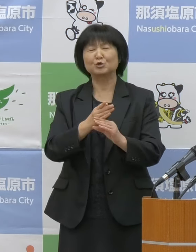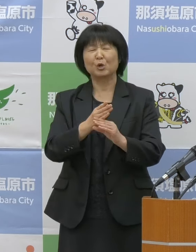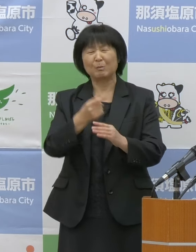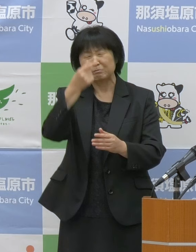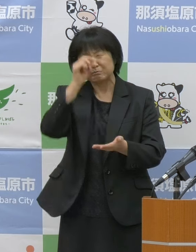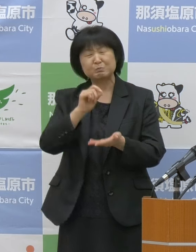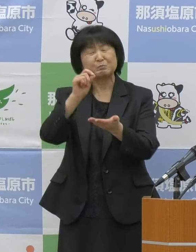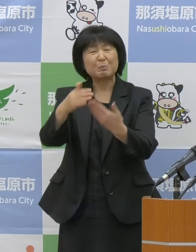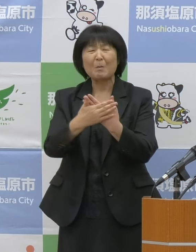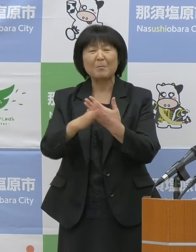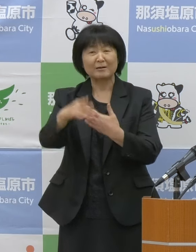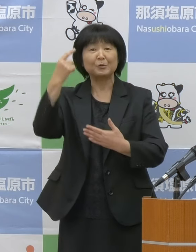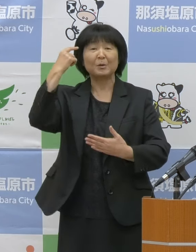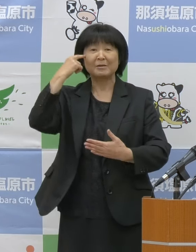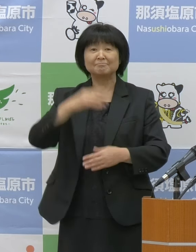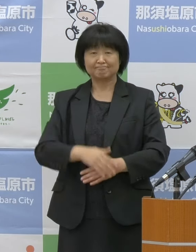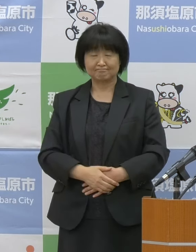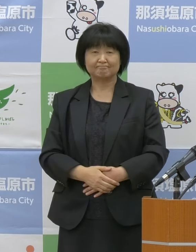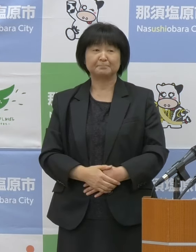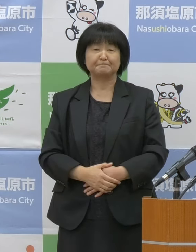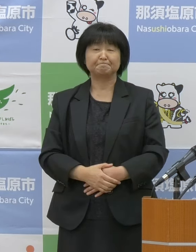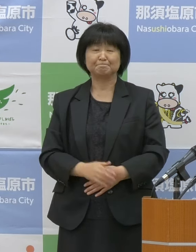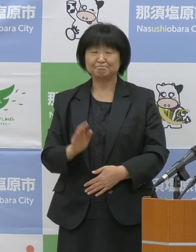している部分もあるかと思います。しかし